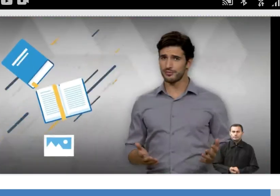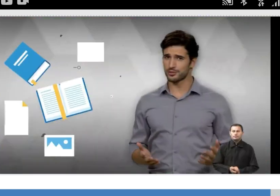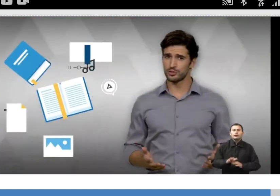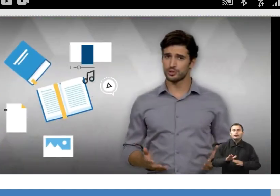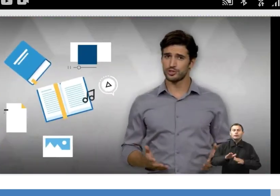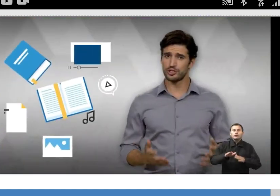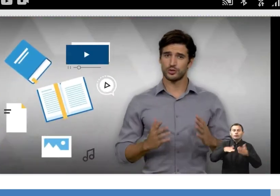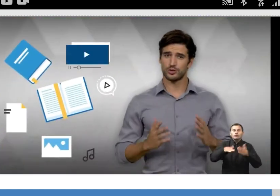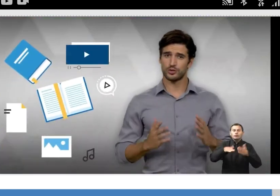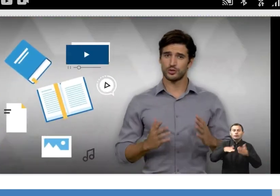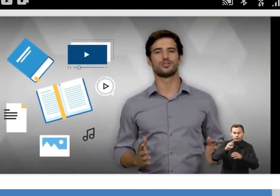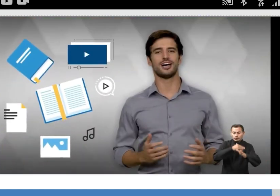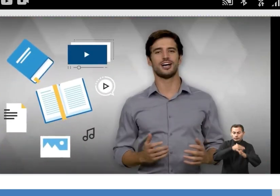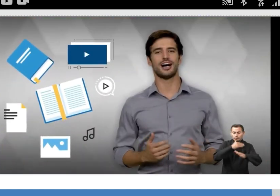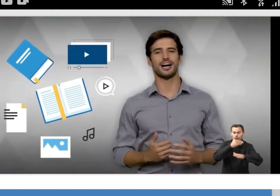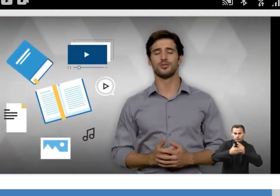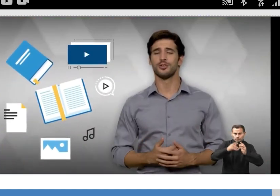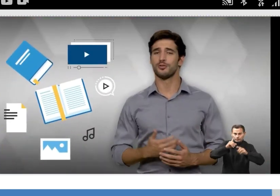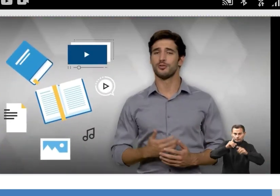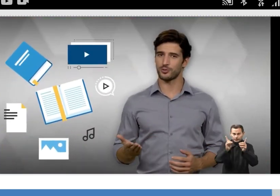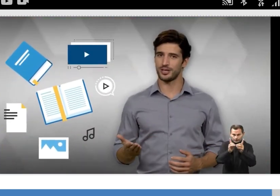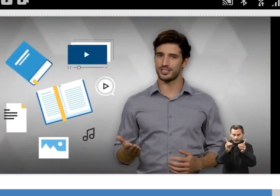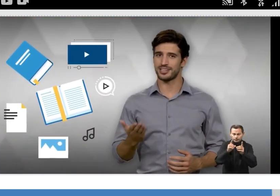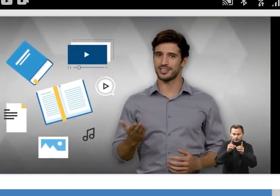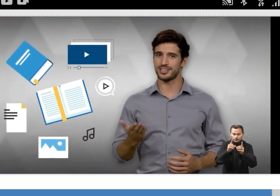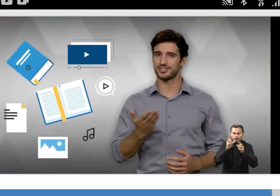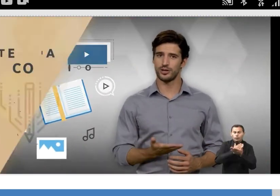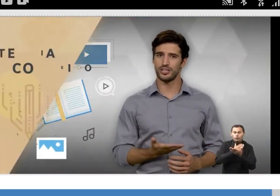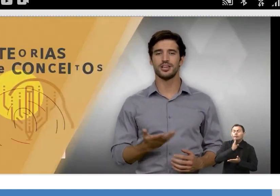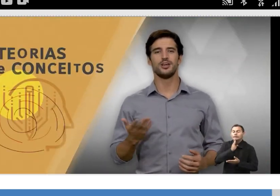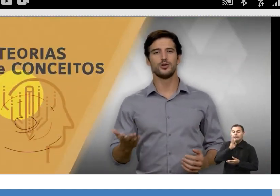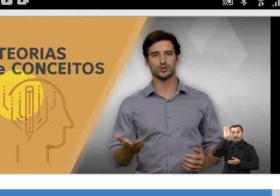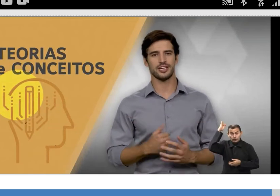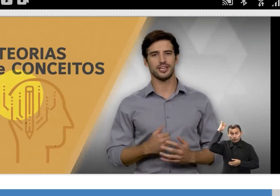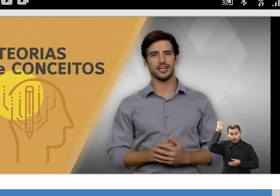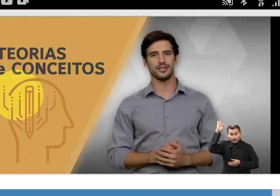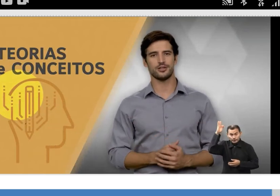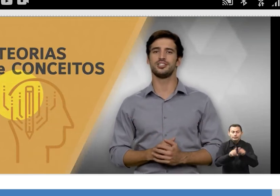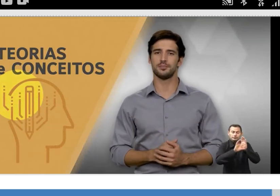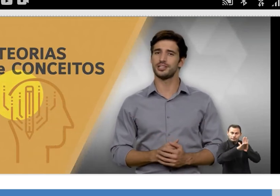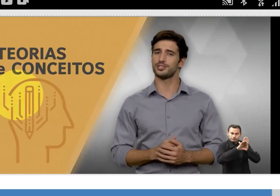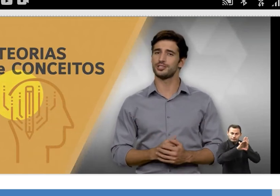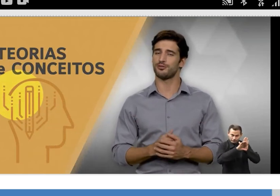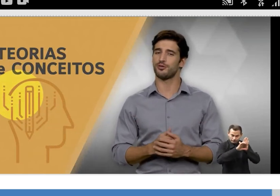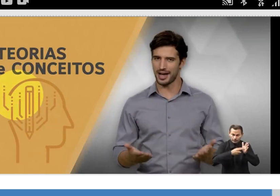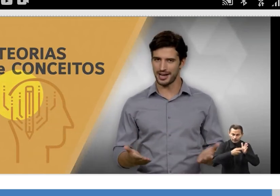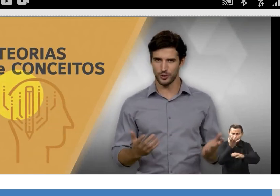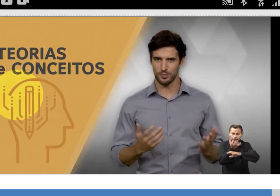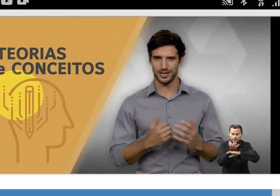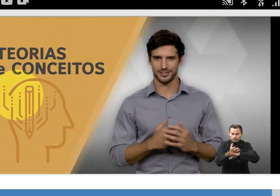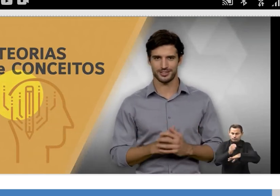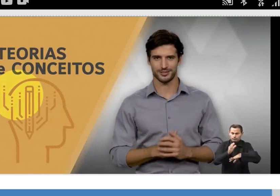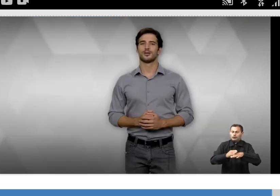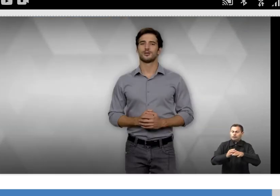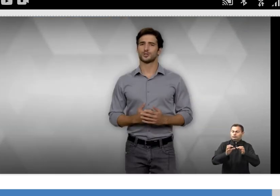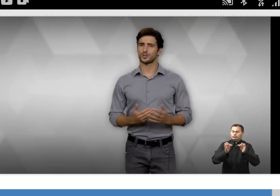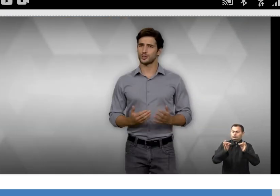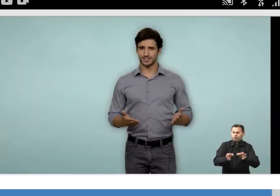Quando você faz uso de todo o material didático, passa a conhecer teorias e os conceitos da disciplina de forma mais